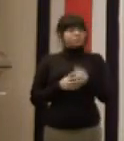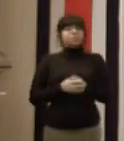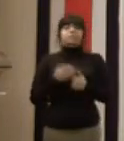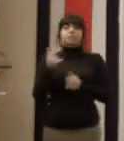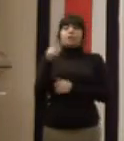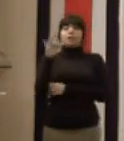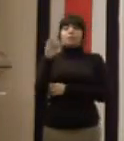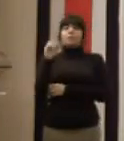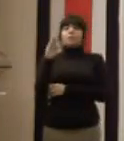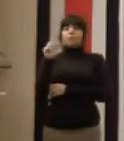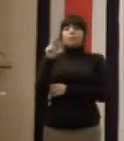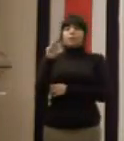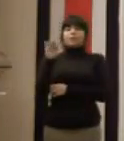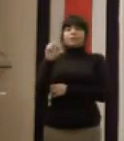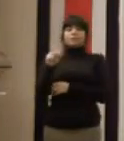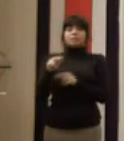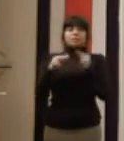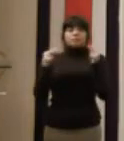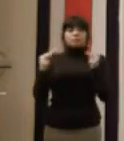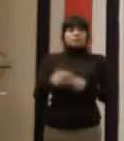Alberto Barrantes de Nación.